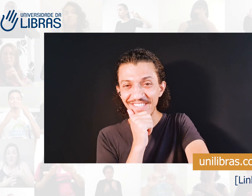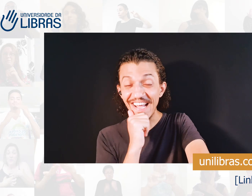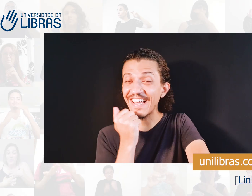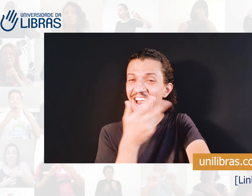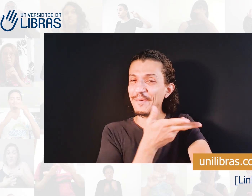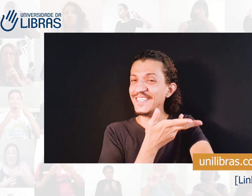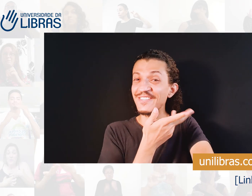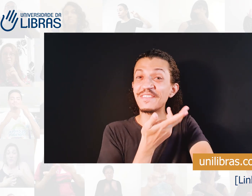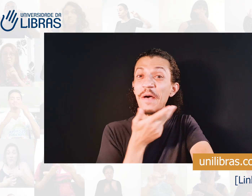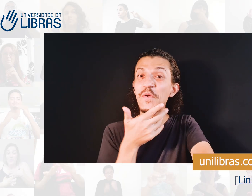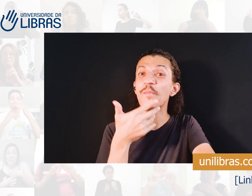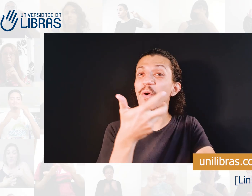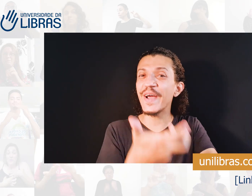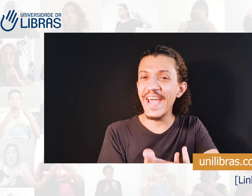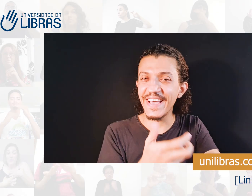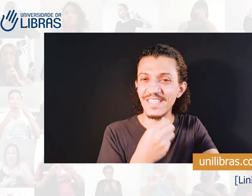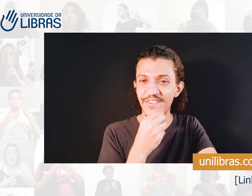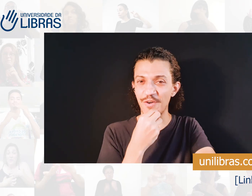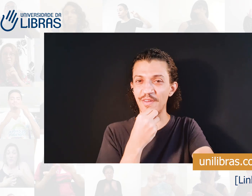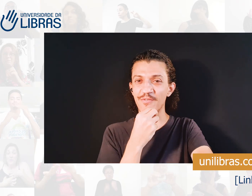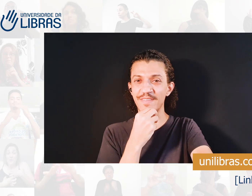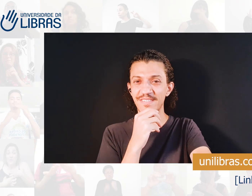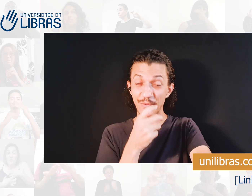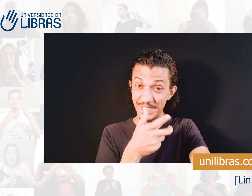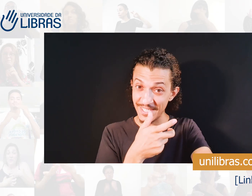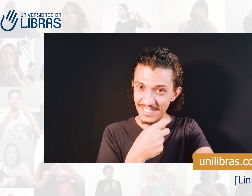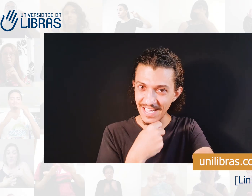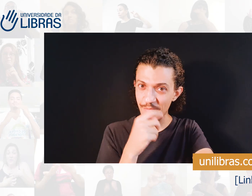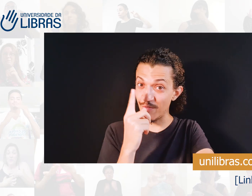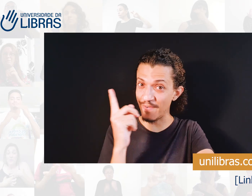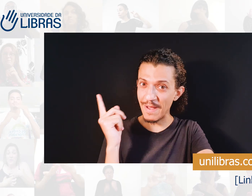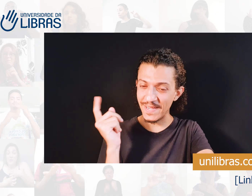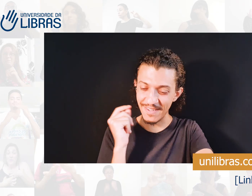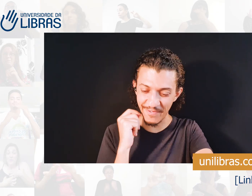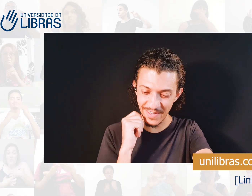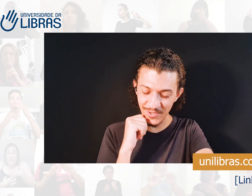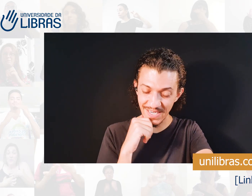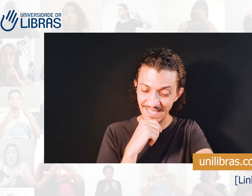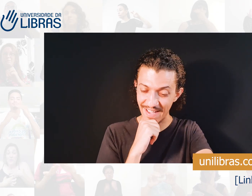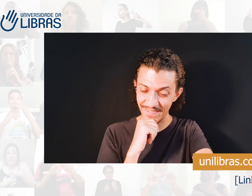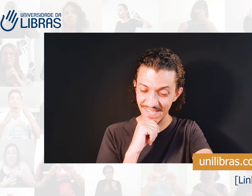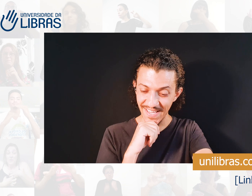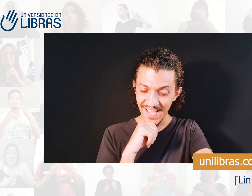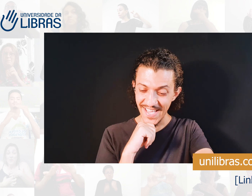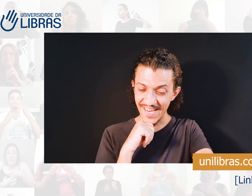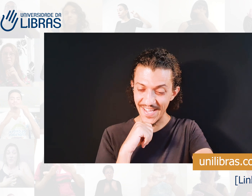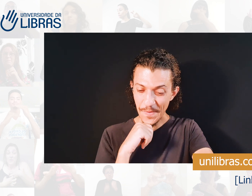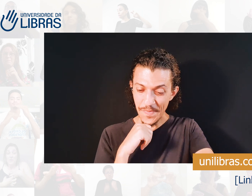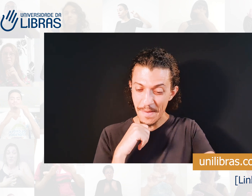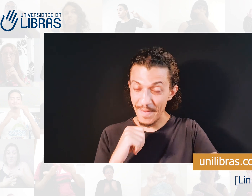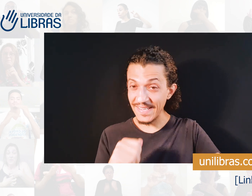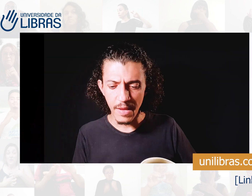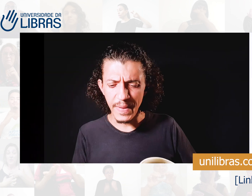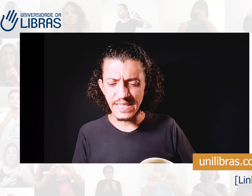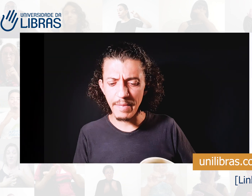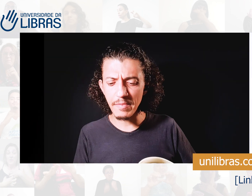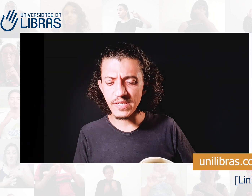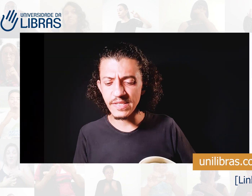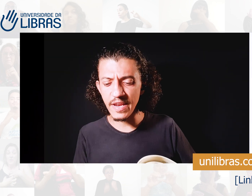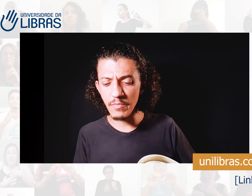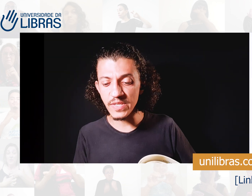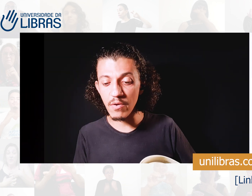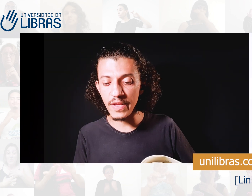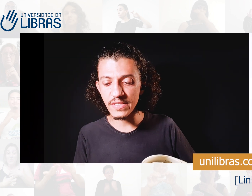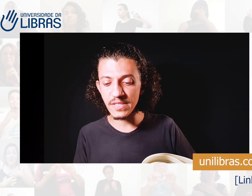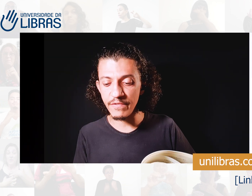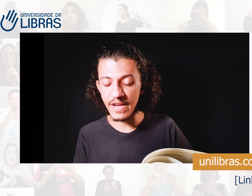está fazendo isso. Naquela época a gente não sabia o porquê que esse fenômeno aconteceu. Hoje a gente sabe, eu vou falar mais à frente em outras lives. Mas percebemos